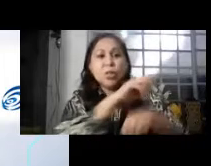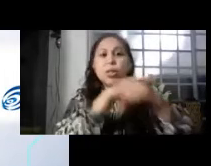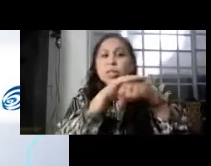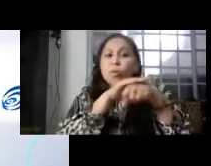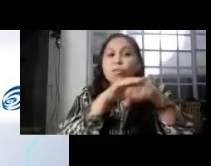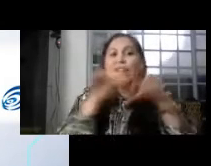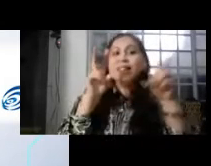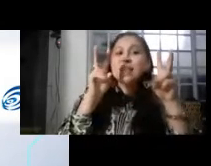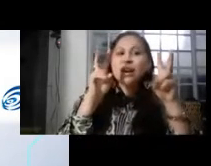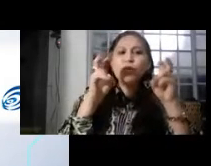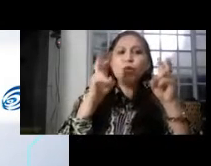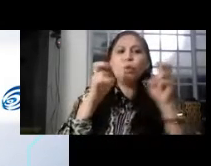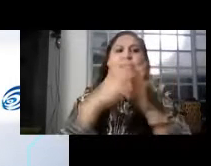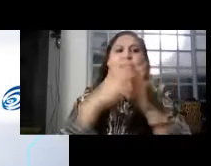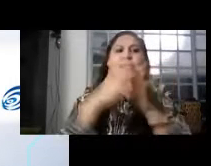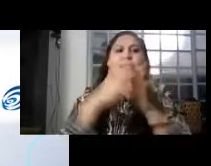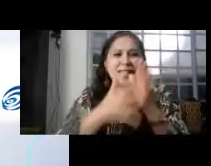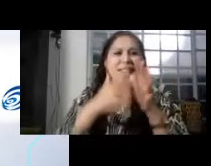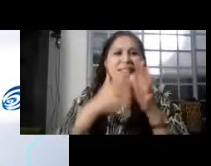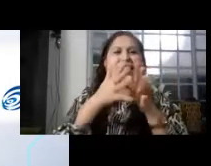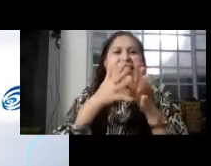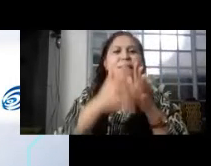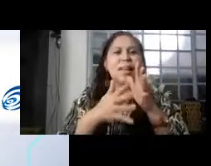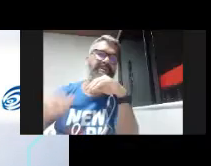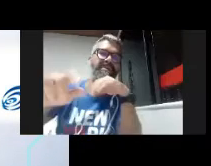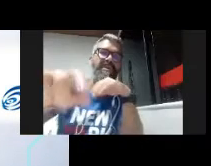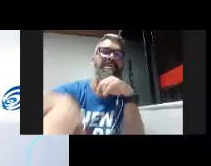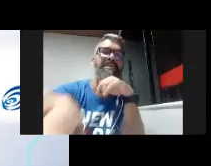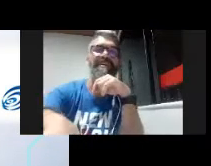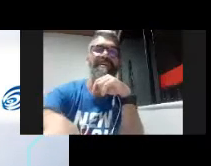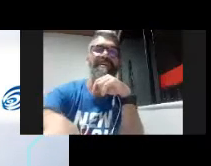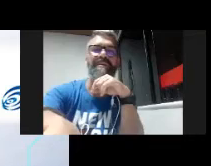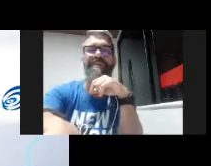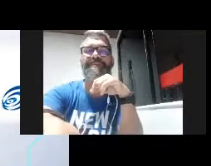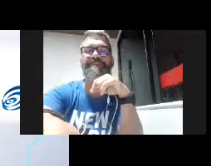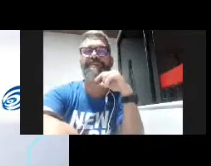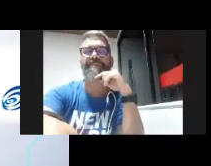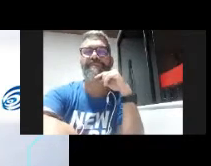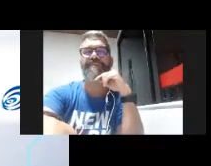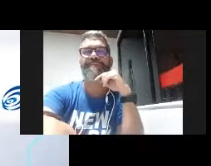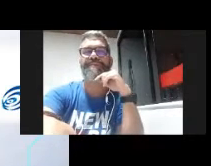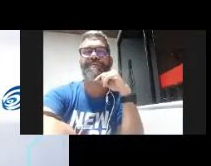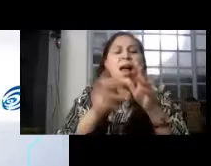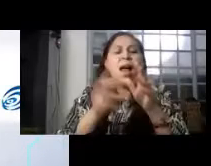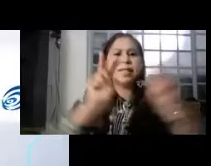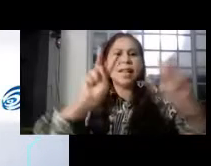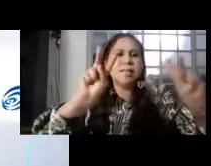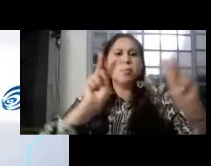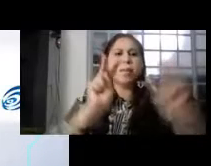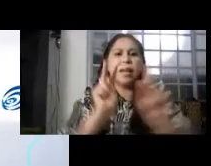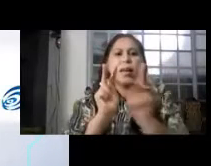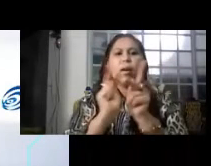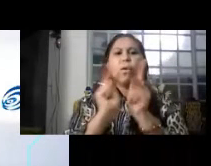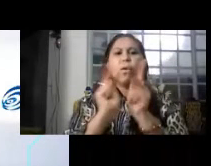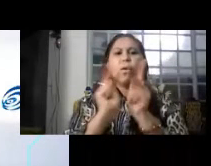dois estão conversando não sobre assim, Libras, exatamente. não entendi. Agora, quando eles estão conversando em Libras, é assim, ó,